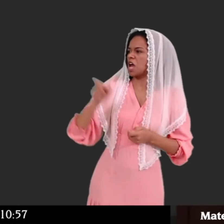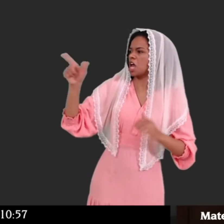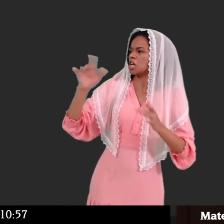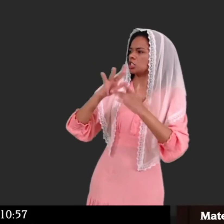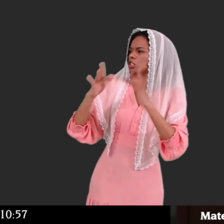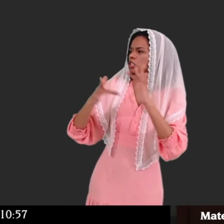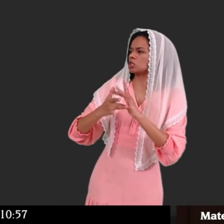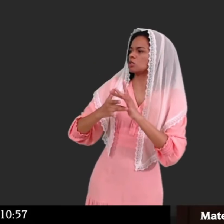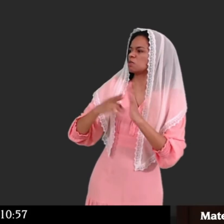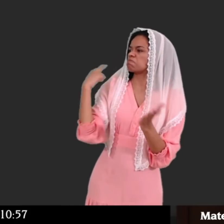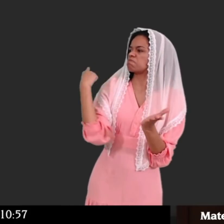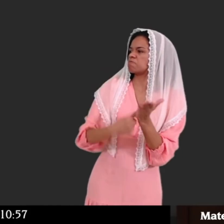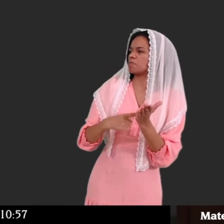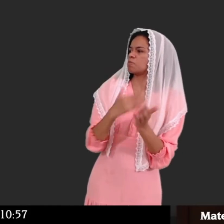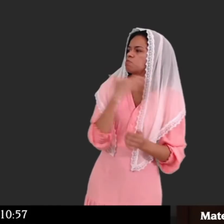porque os homens dormiram.